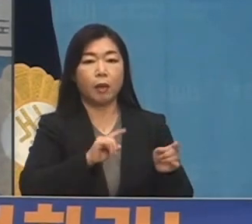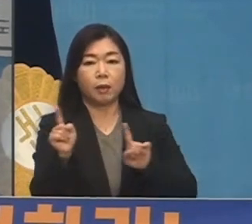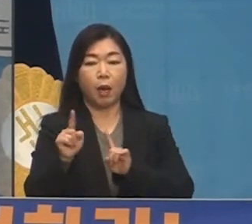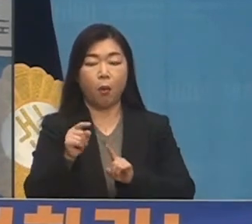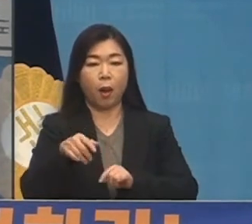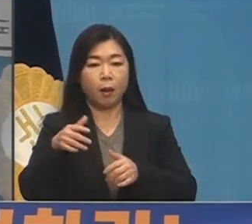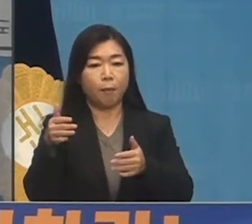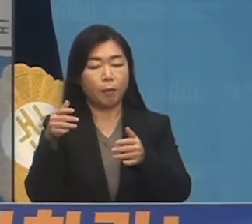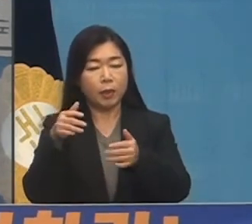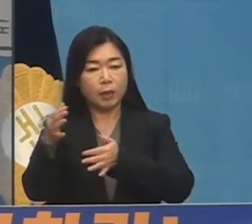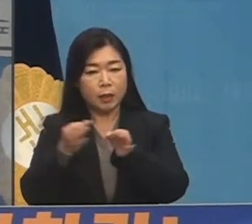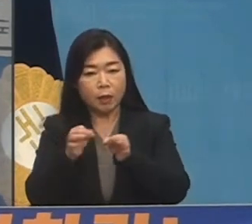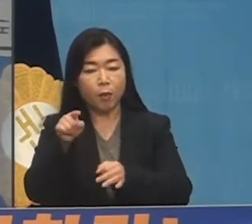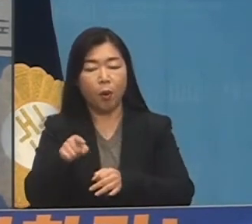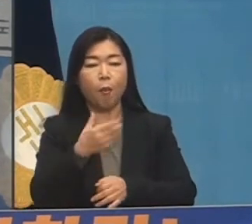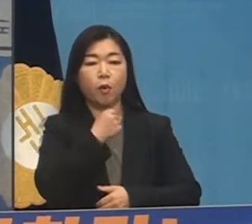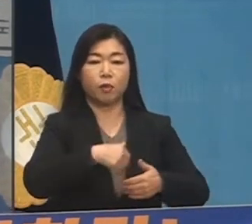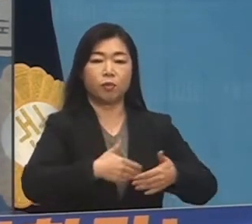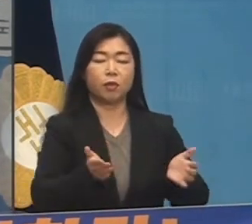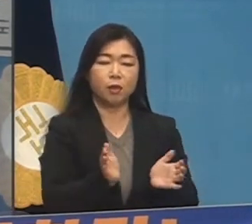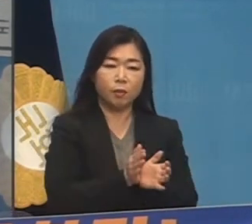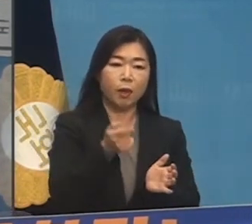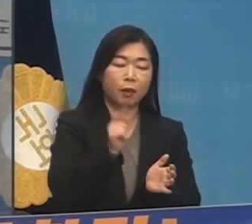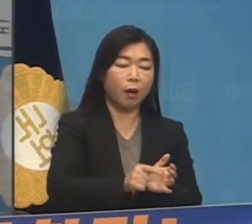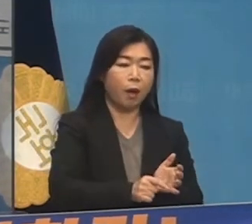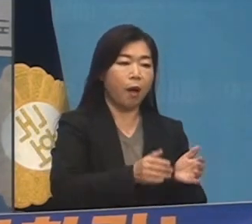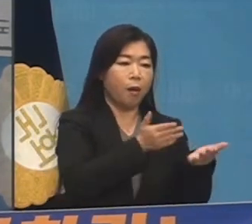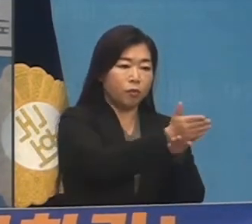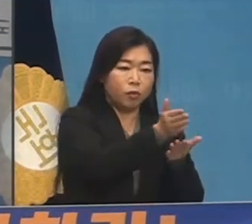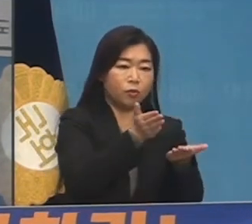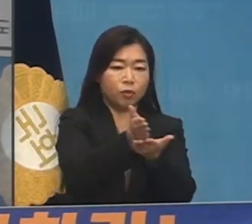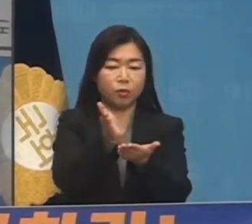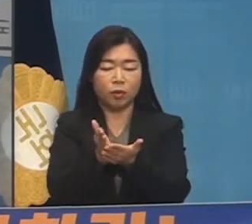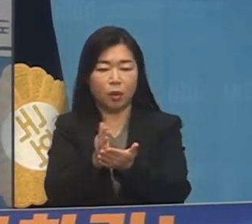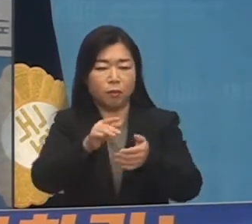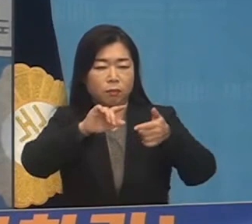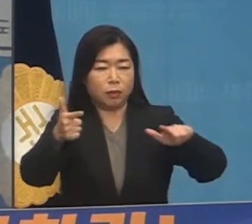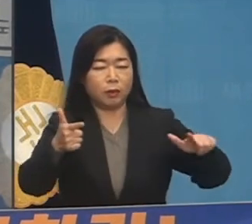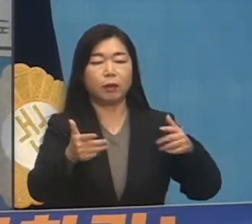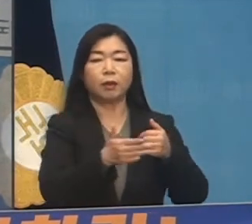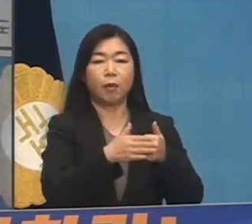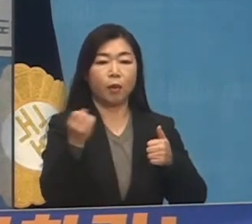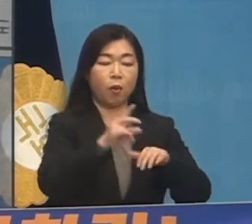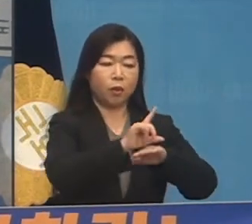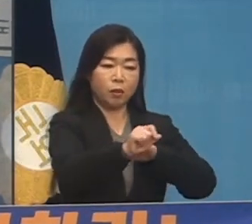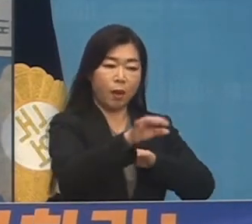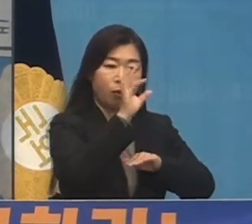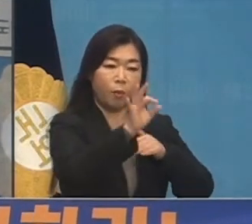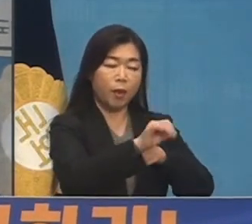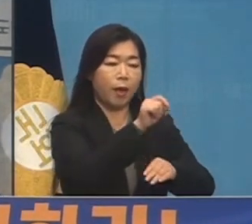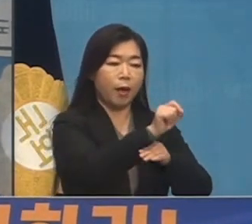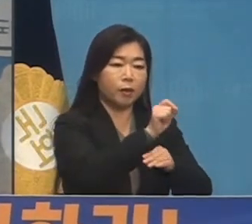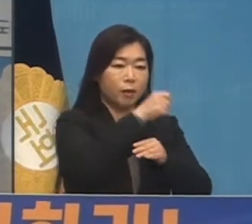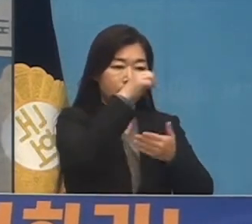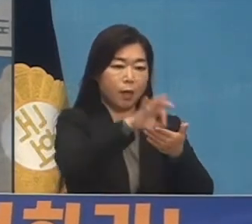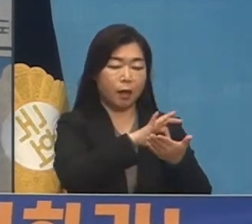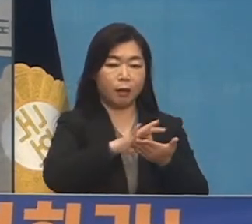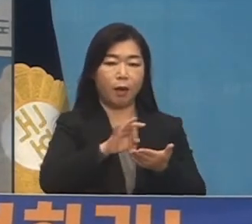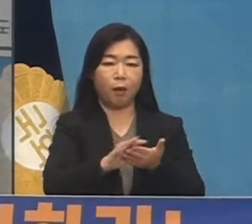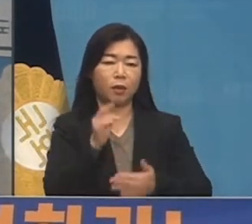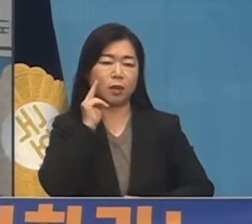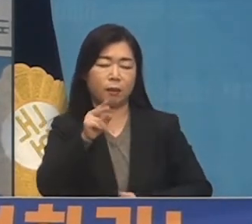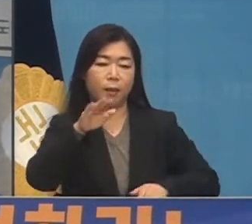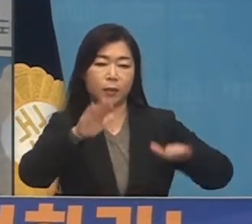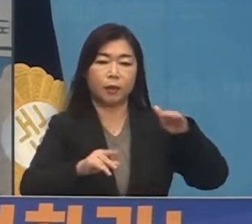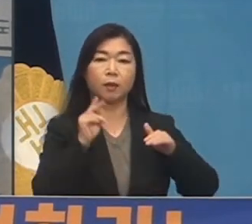관리하고 있지만 부처별 칸막이 문제가 있고 지방으로 갈수록 행정 및 예산 집행의 효율성이 심하다는